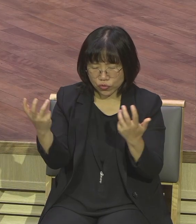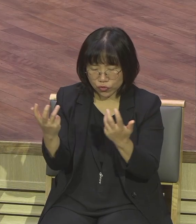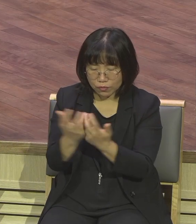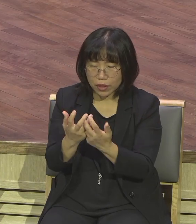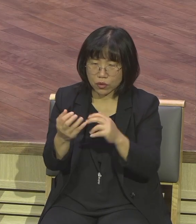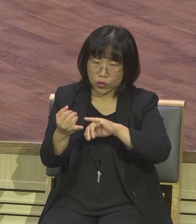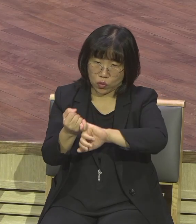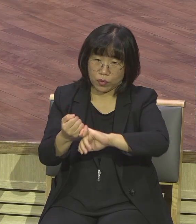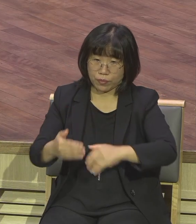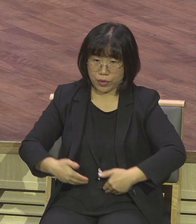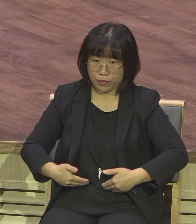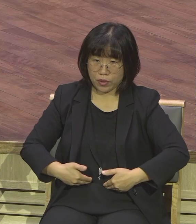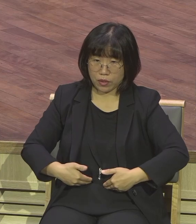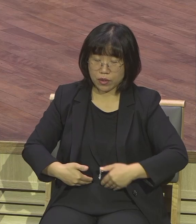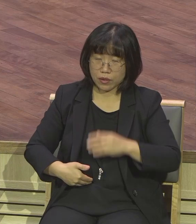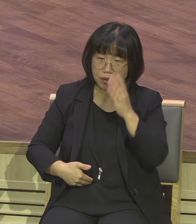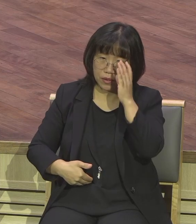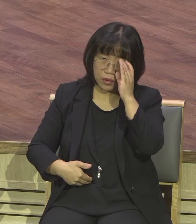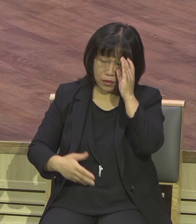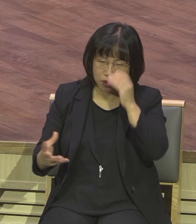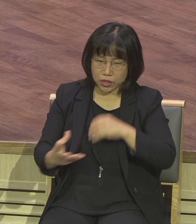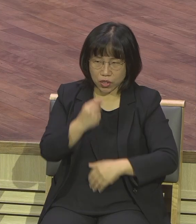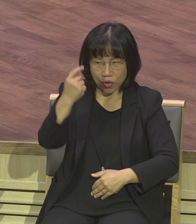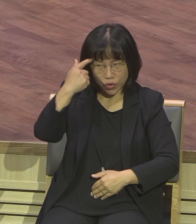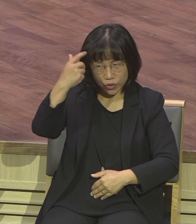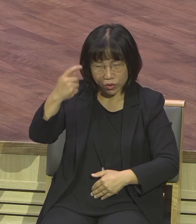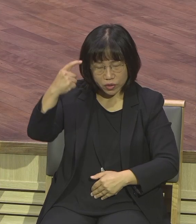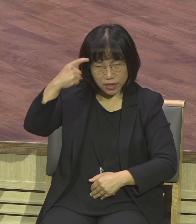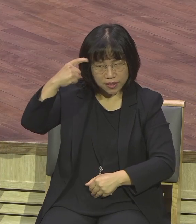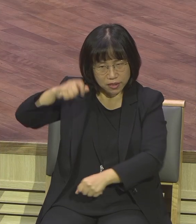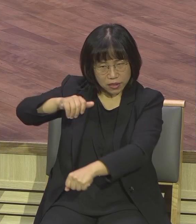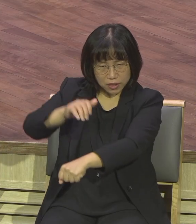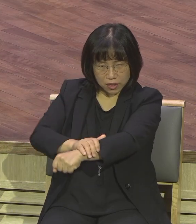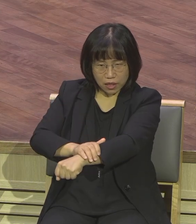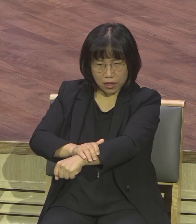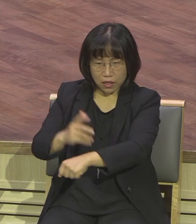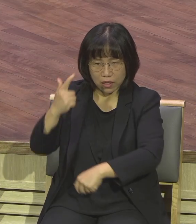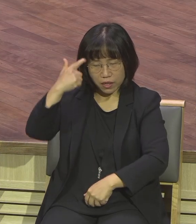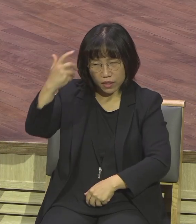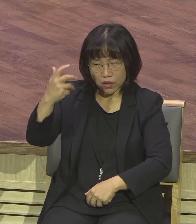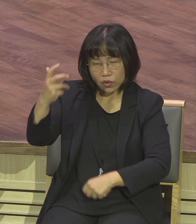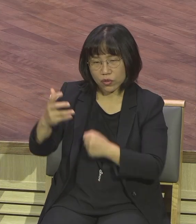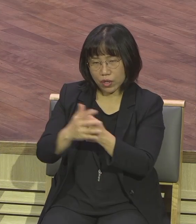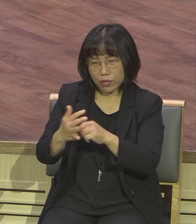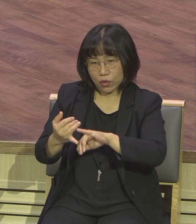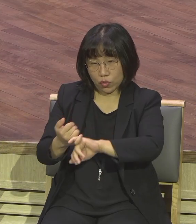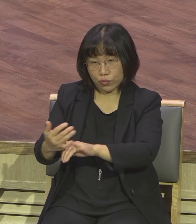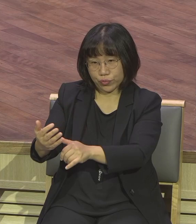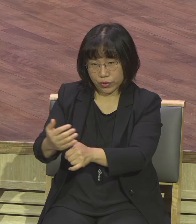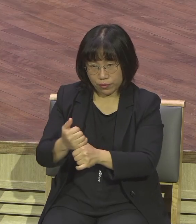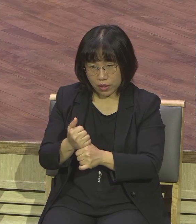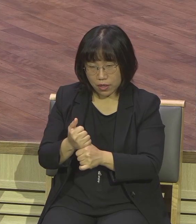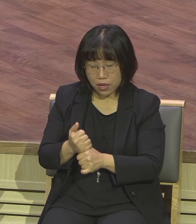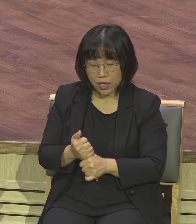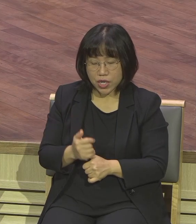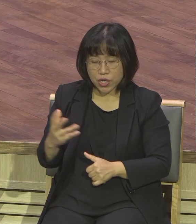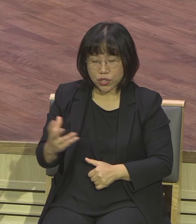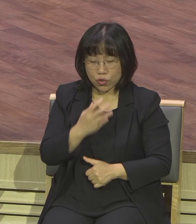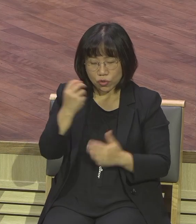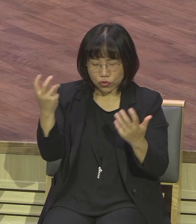받아 주시옵소서. 이거 성령은 지혜의 영입니다. 아멘. 실패 안 해요. 성격 주마 사람 실패한 사기 안